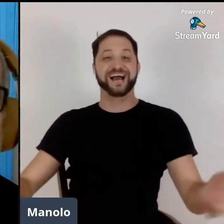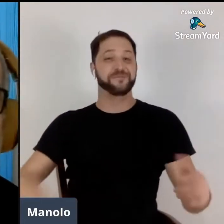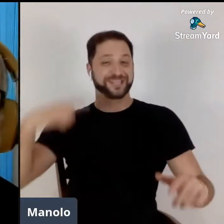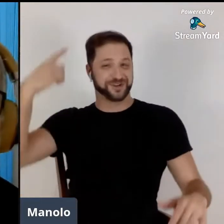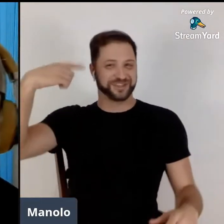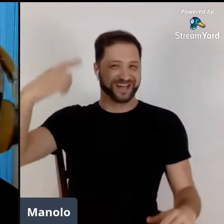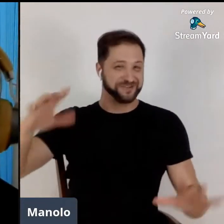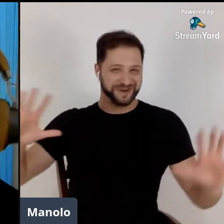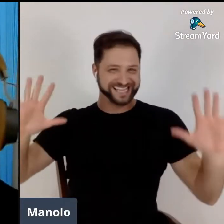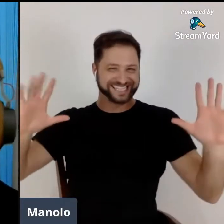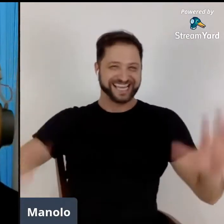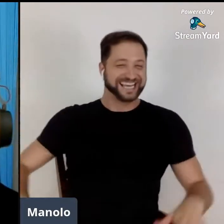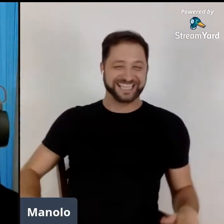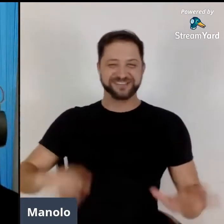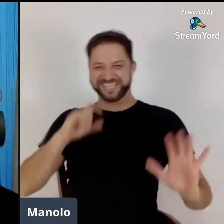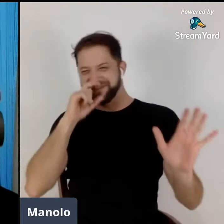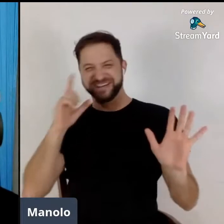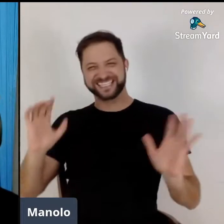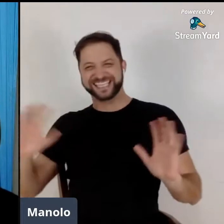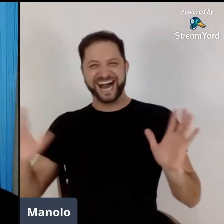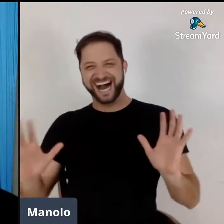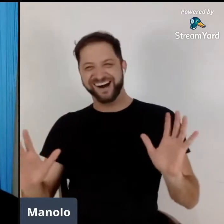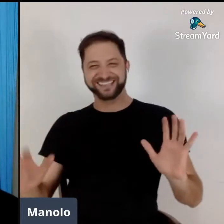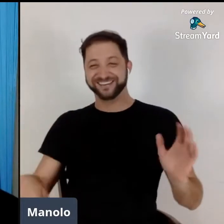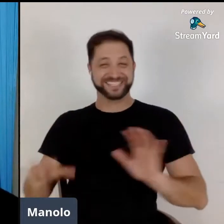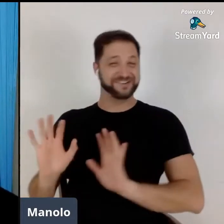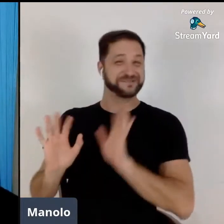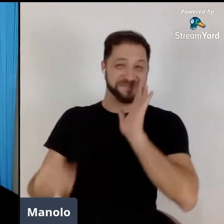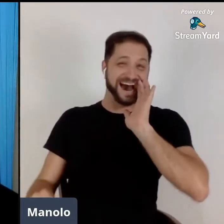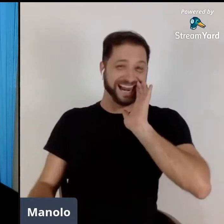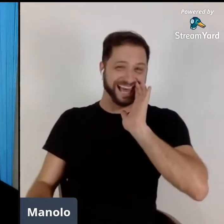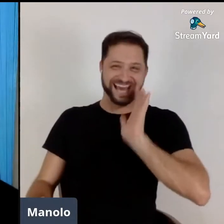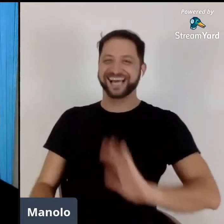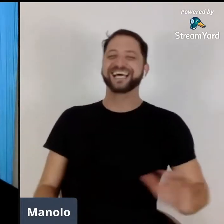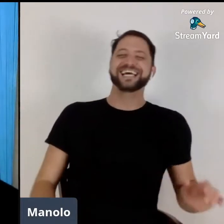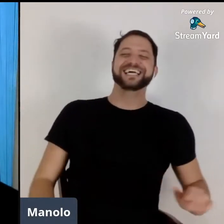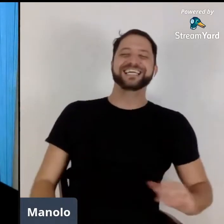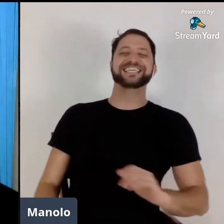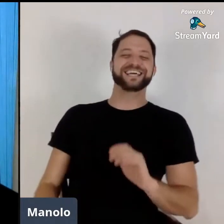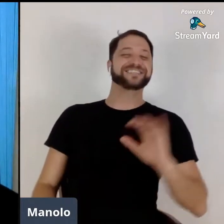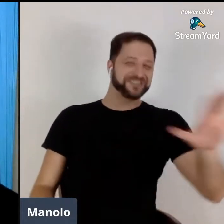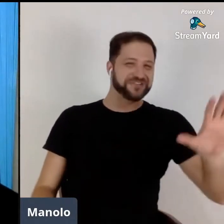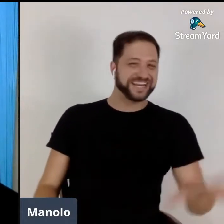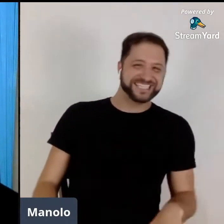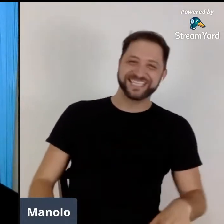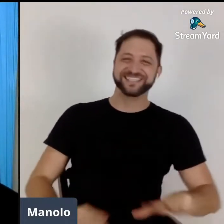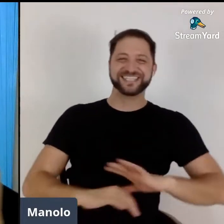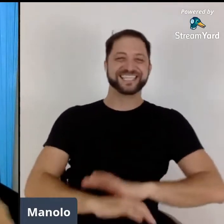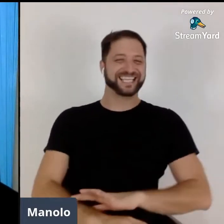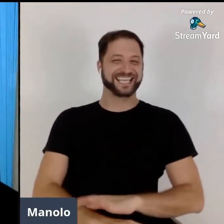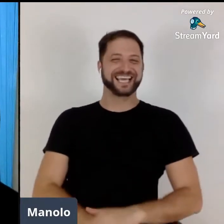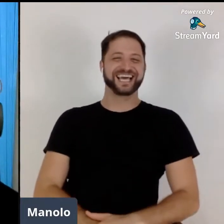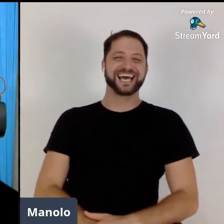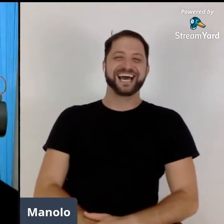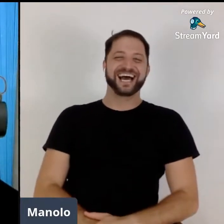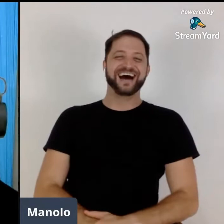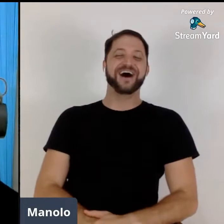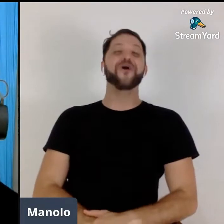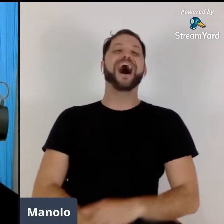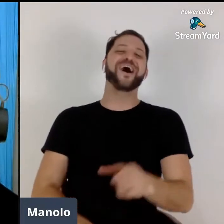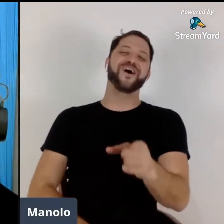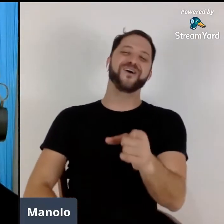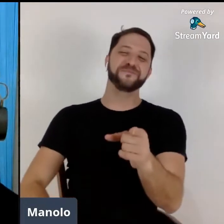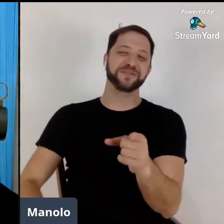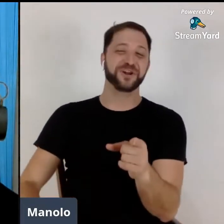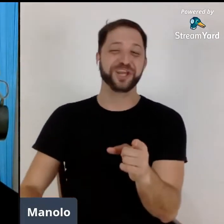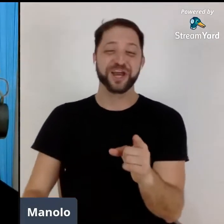isso, outro. aquilo. Um mais dois, um mais. Tem um que é gentil, tem um que são mala lá, e tem um que são Melhor divertidos. deles é o Jacquin, com